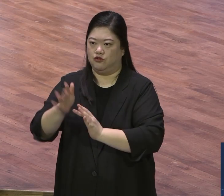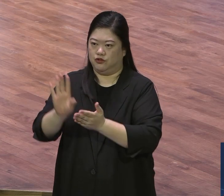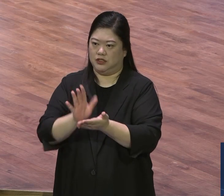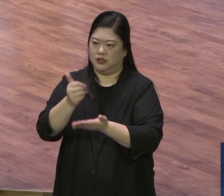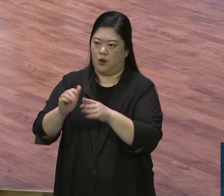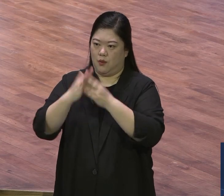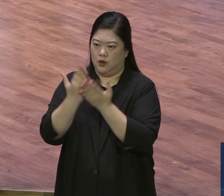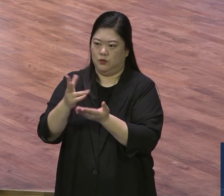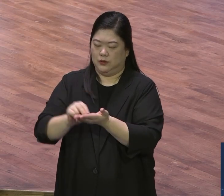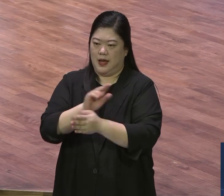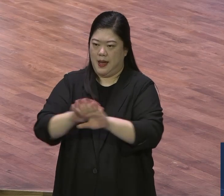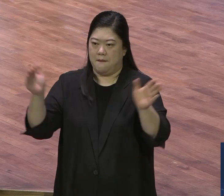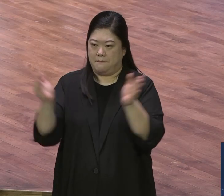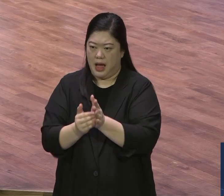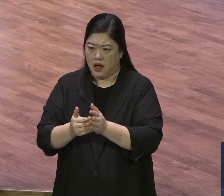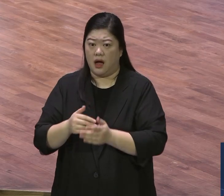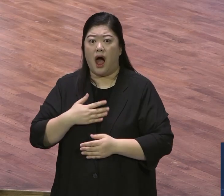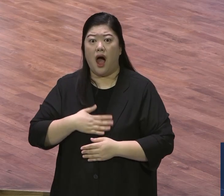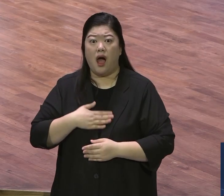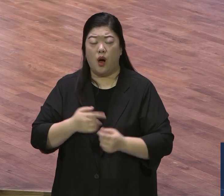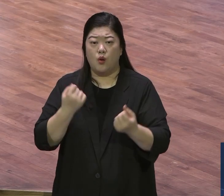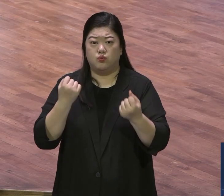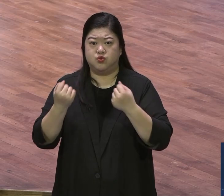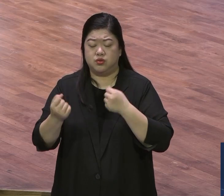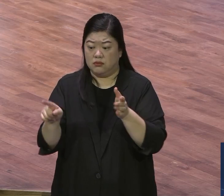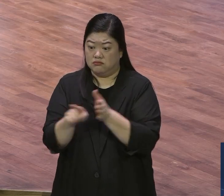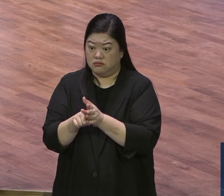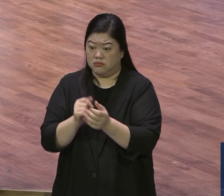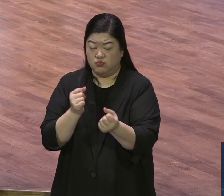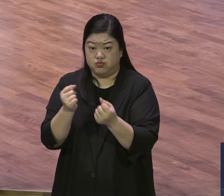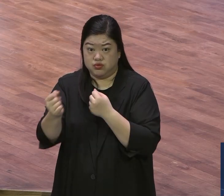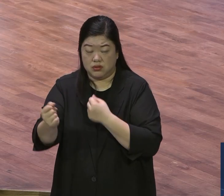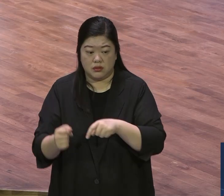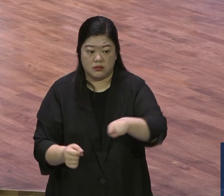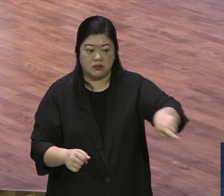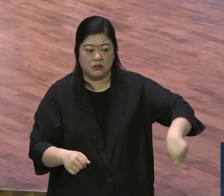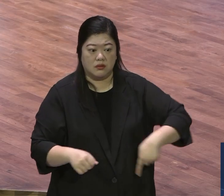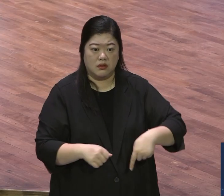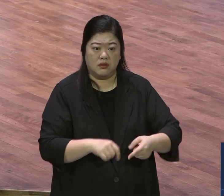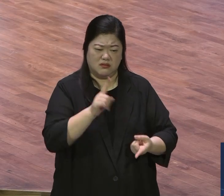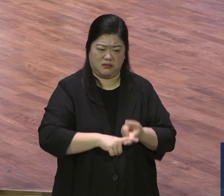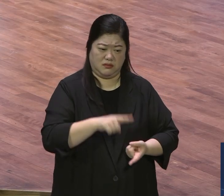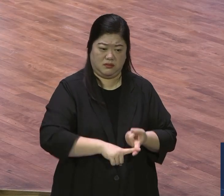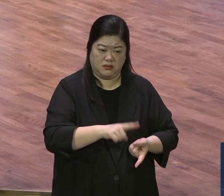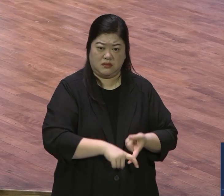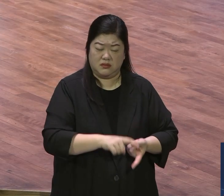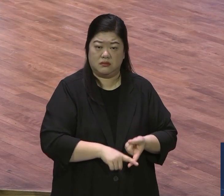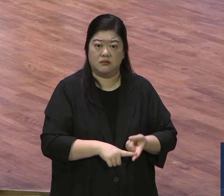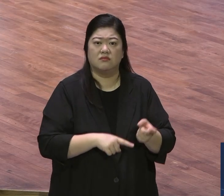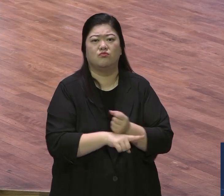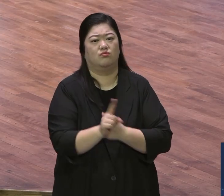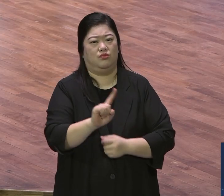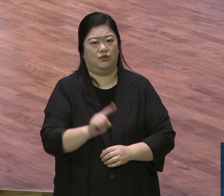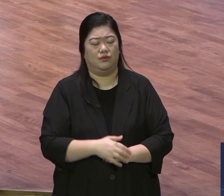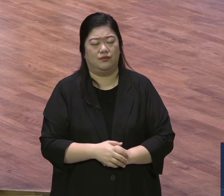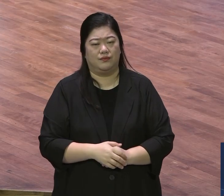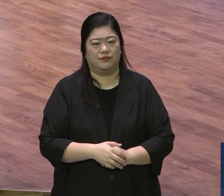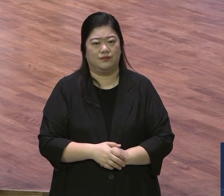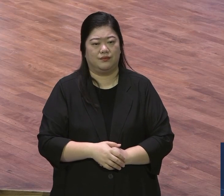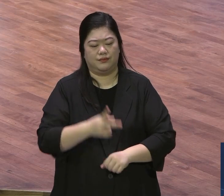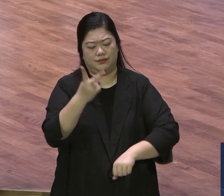과거에 어떤 상처가 있었던지 어떤 문제가 있었던지 보금 속에 들어왔으면 치유받으시